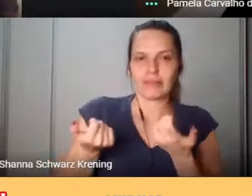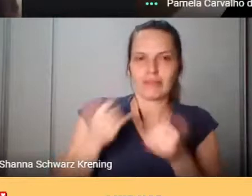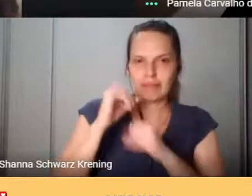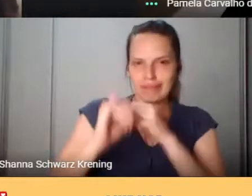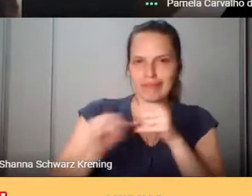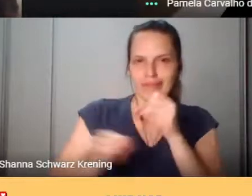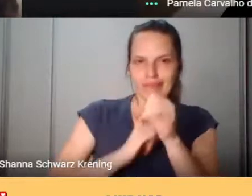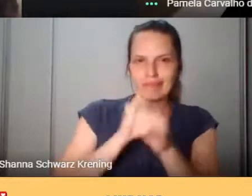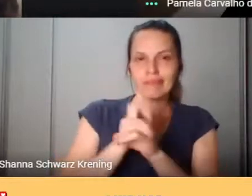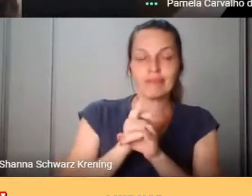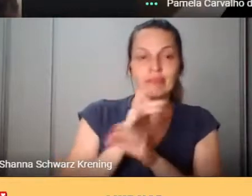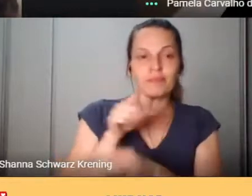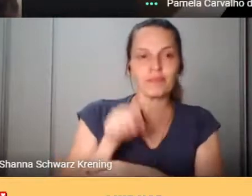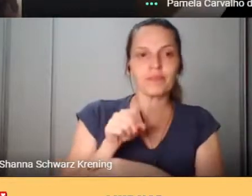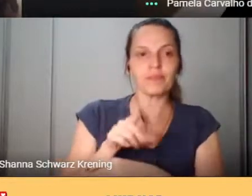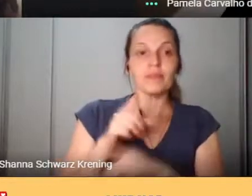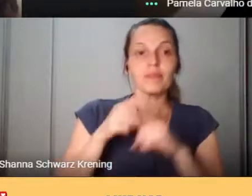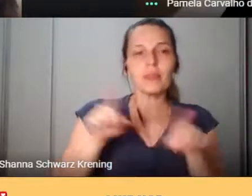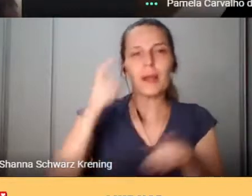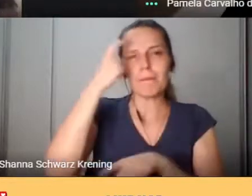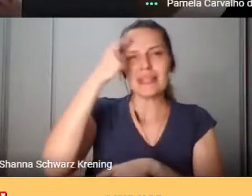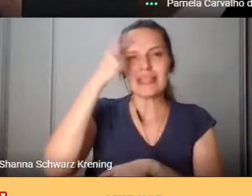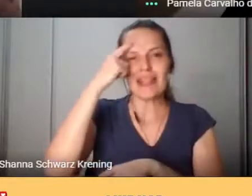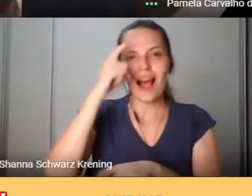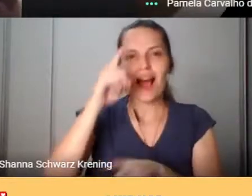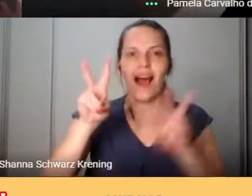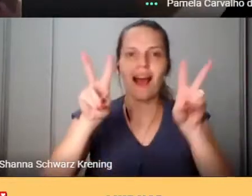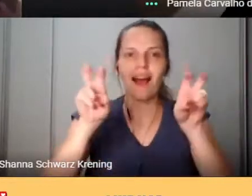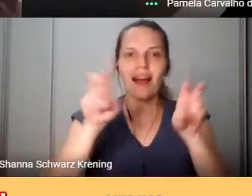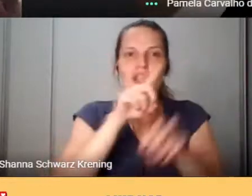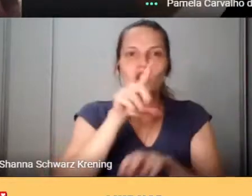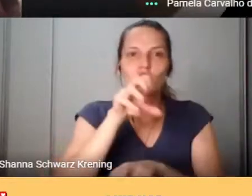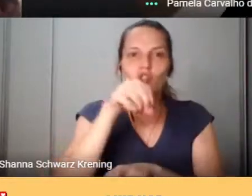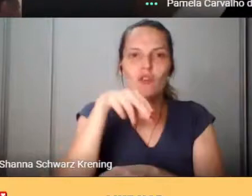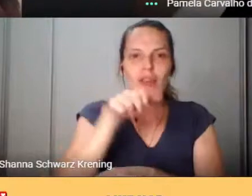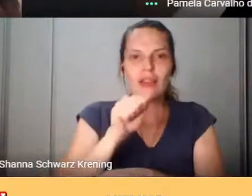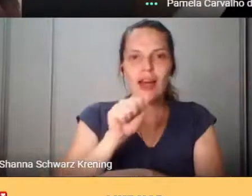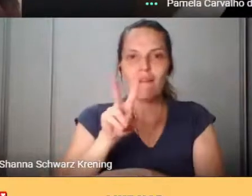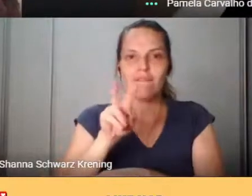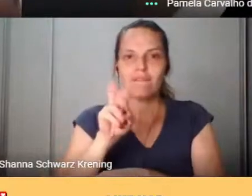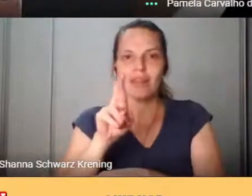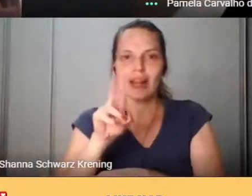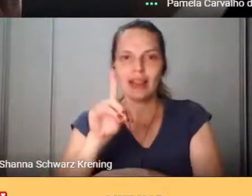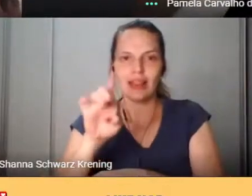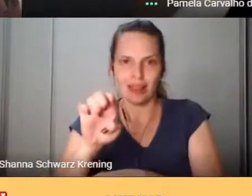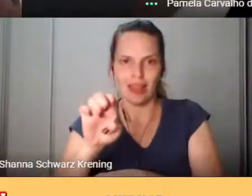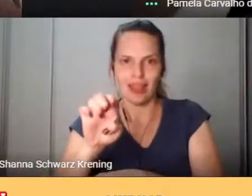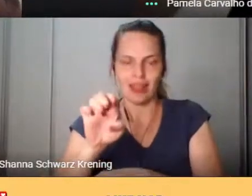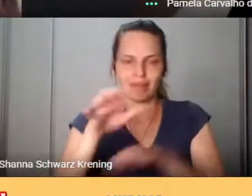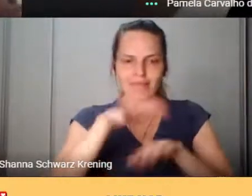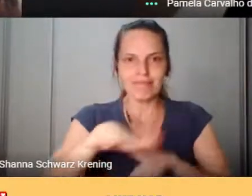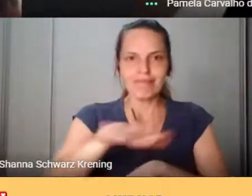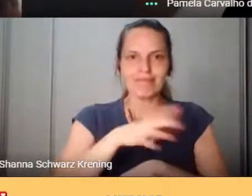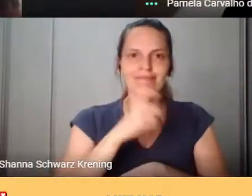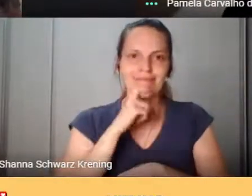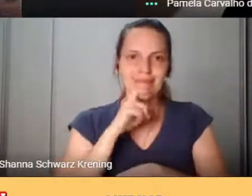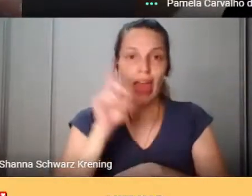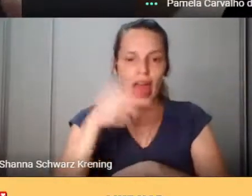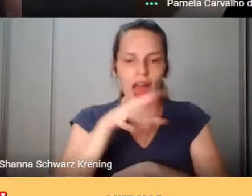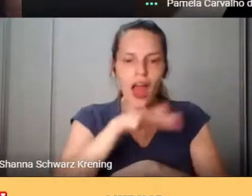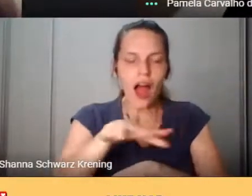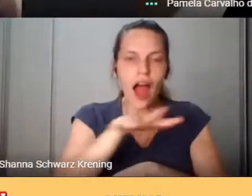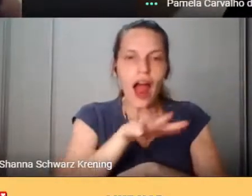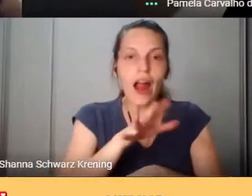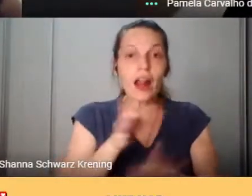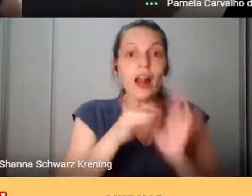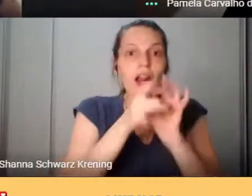em zonas verdes, que são as zonas que a gente tem livre, né? Que são as zonas que a gente vai ocupar para nós mesmos. Isso